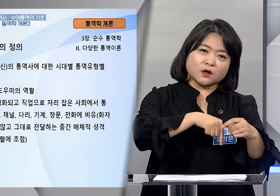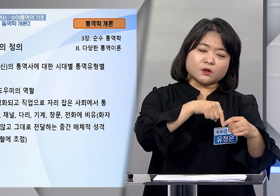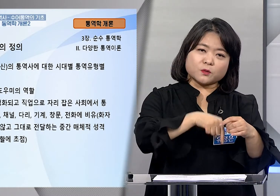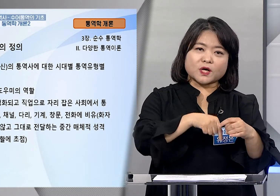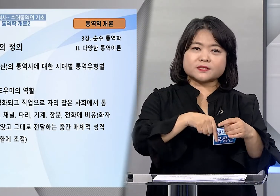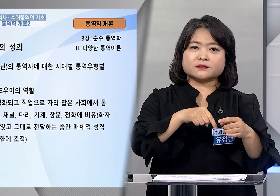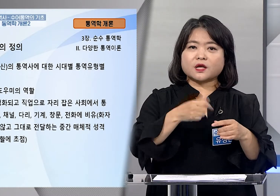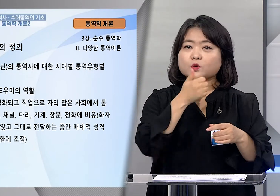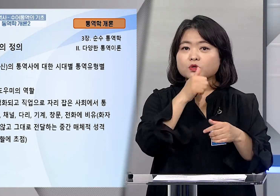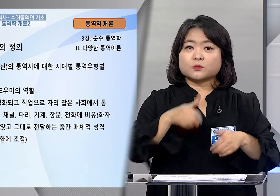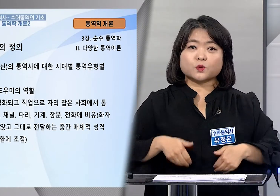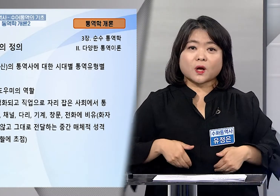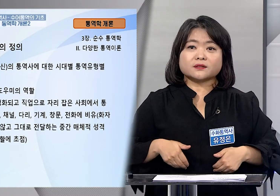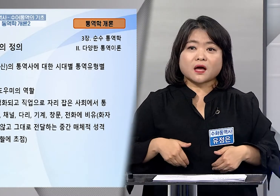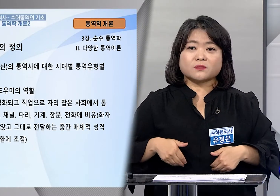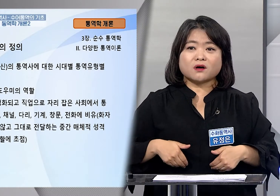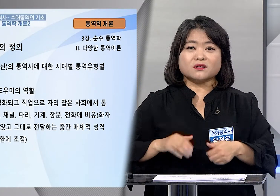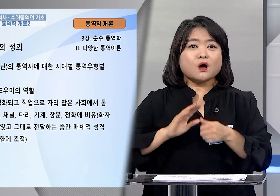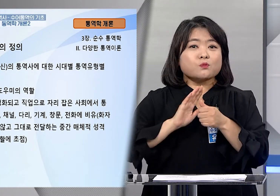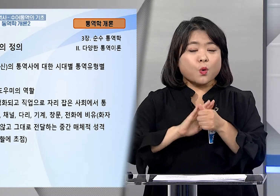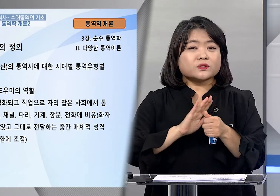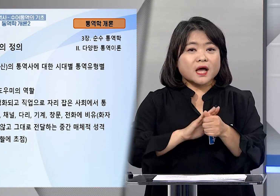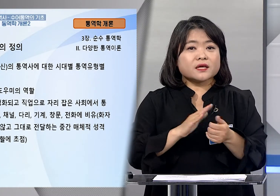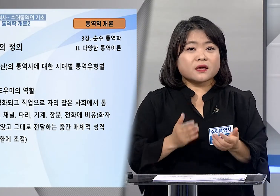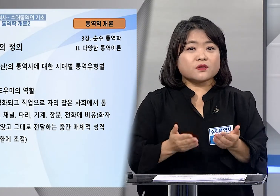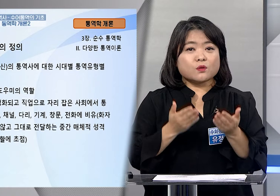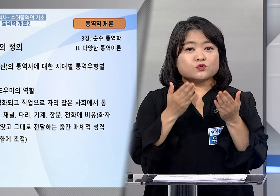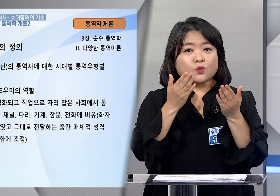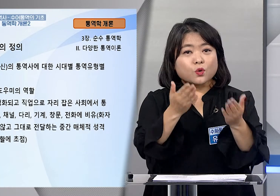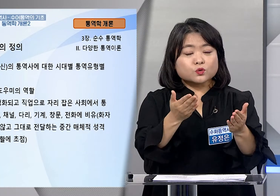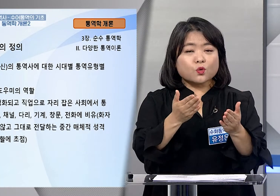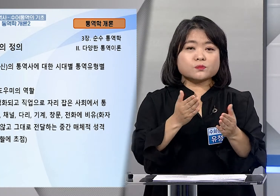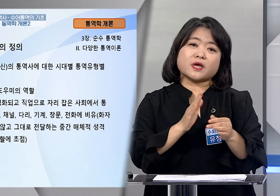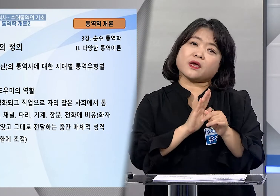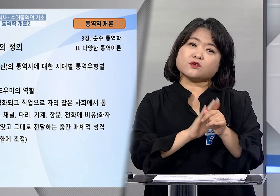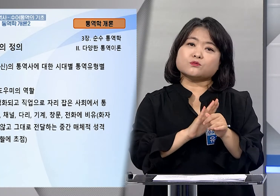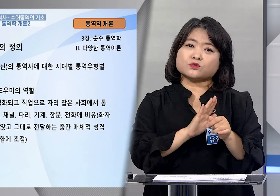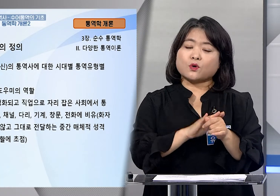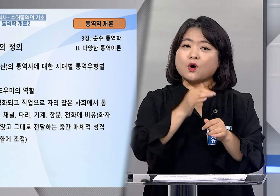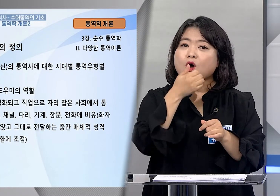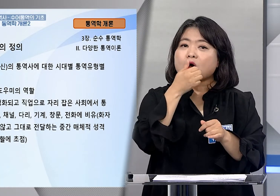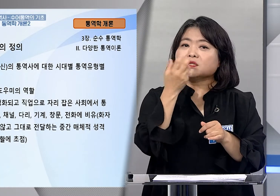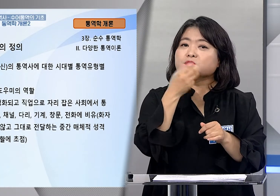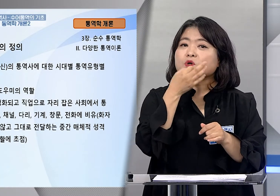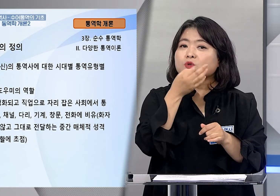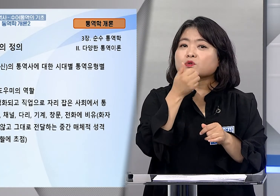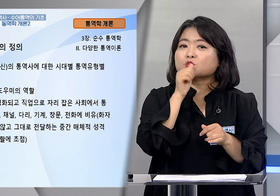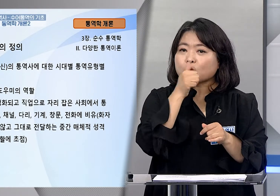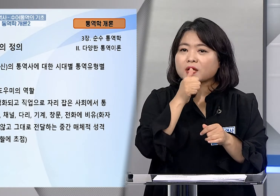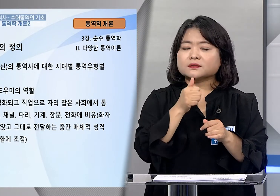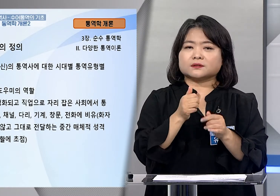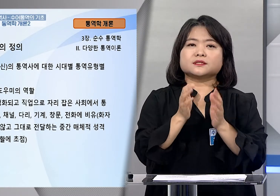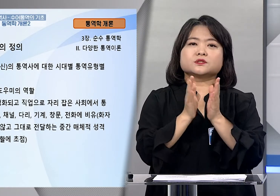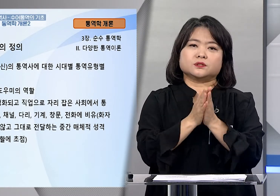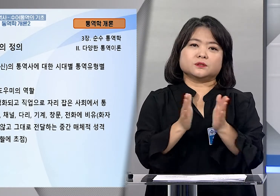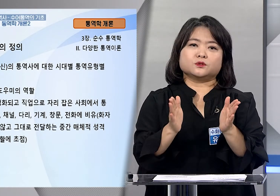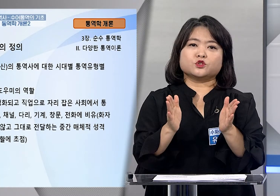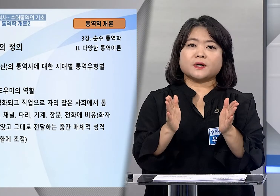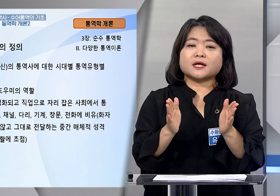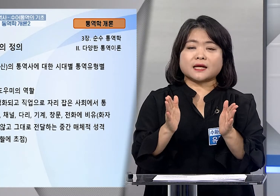넘어왔을 때 통역이 필요하다 하면 봉사의 개념으로 도움이의 개념으로 음성 통역 또한 출발하지